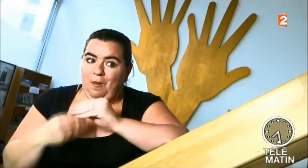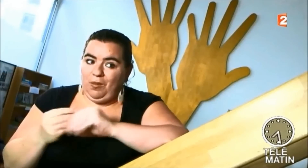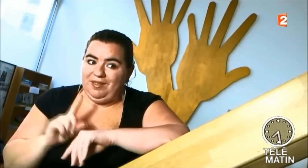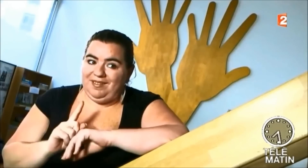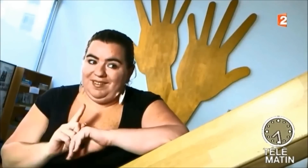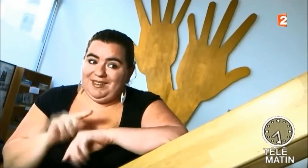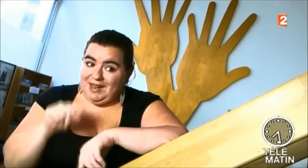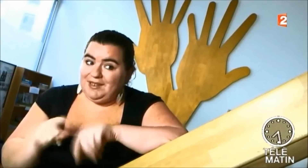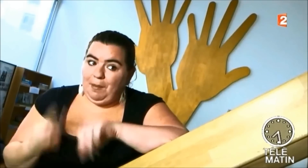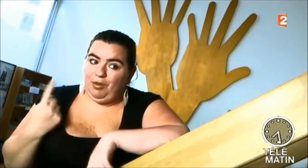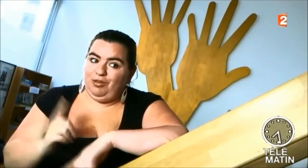monde fermé.